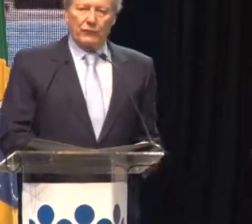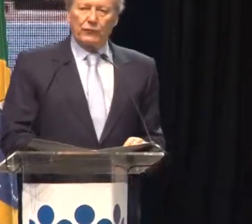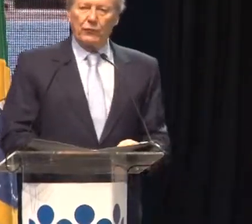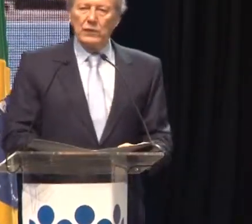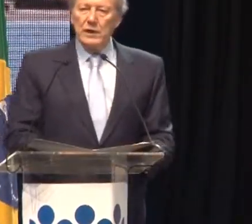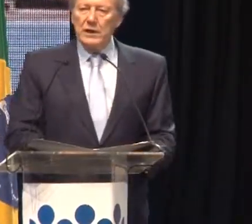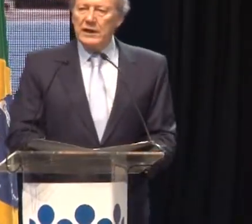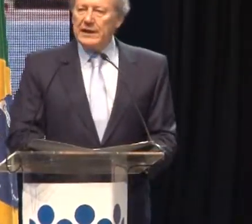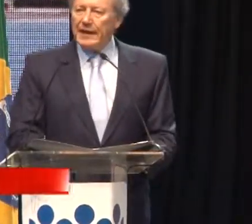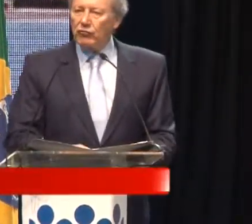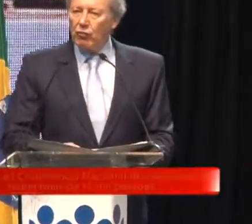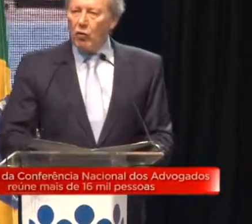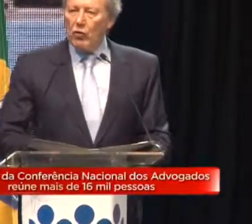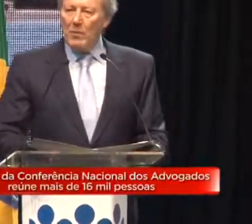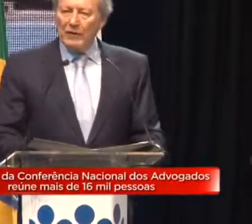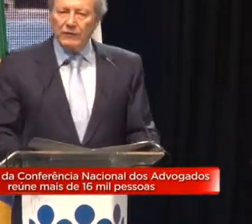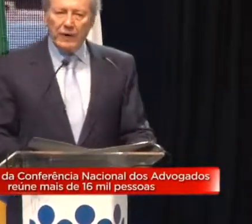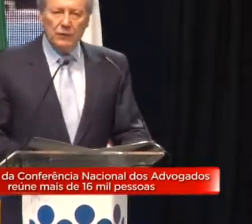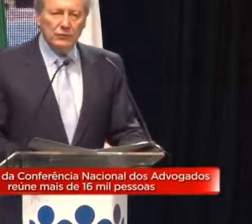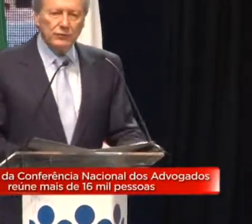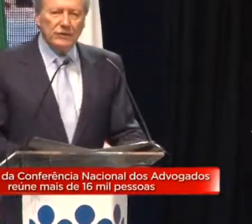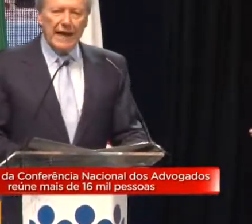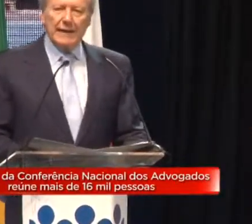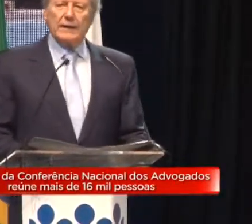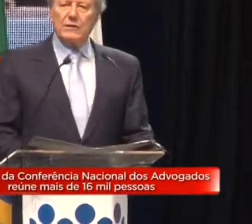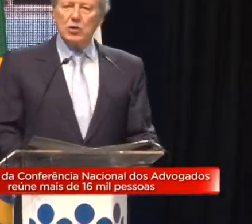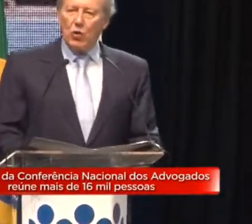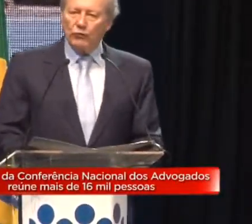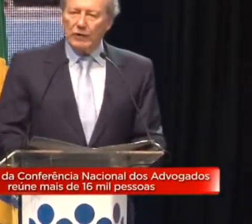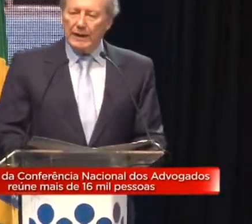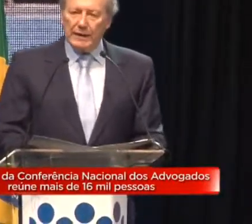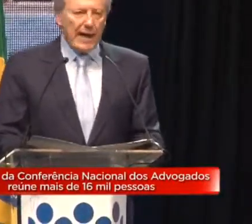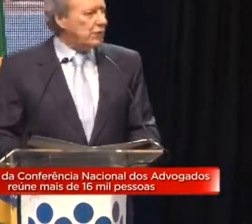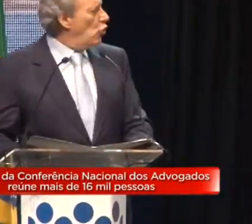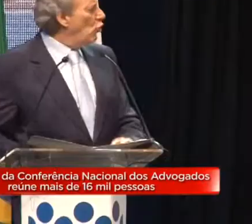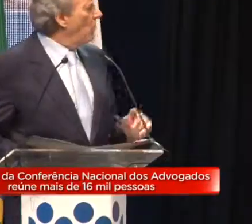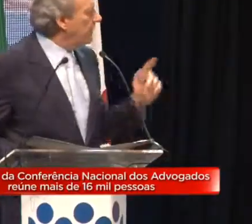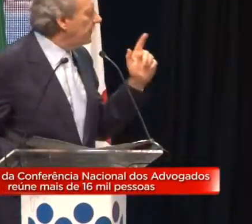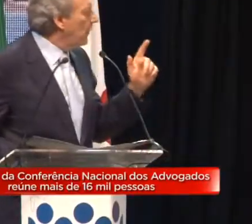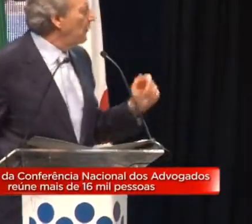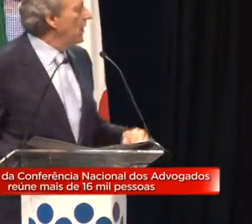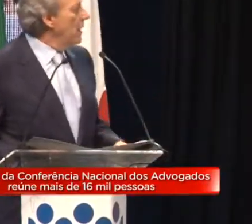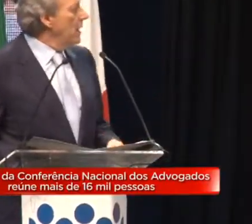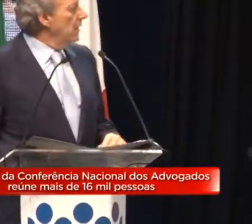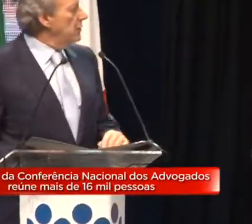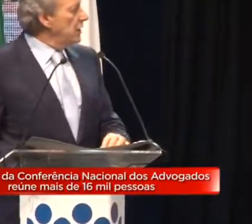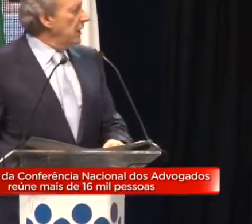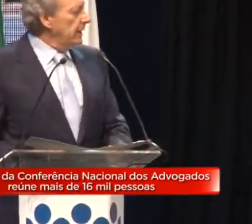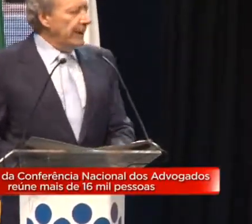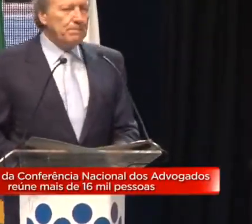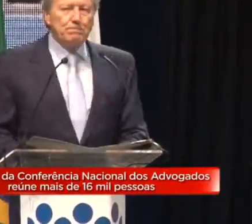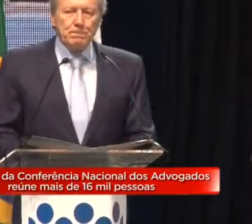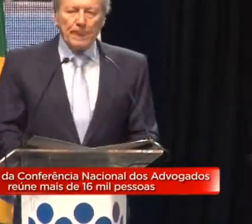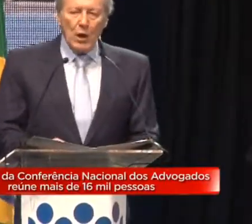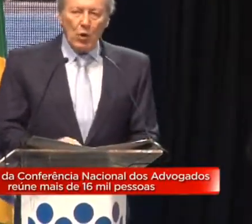primeiro passo, ingressou com uma ação direta de inconstitucionalidade ou com